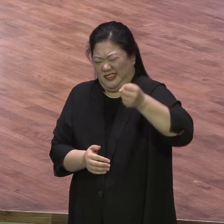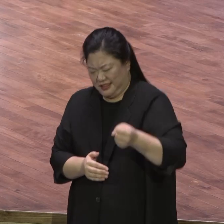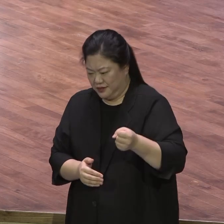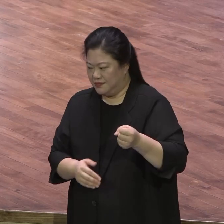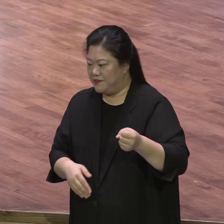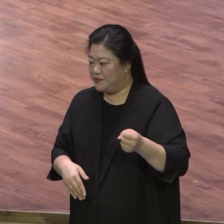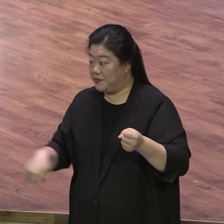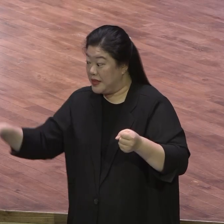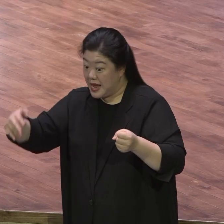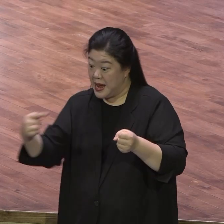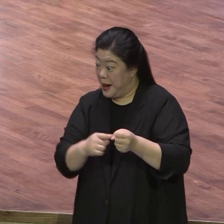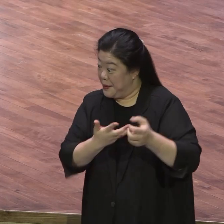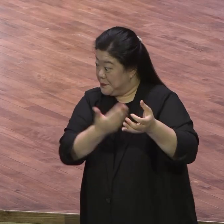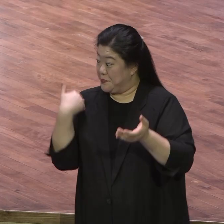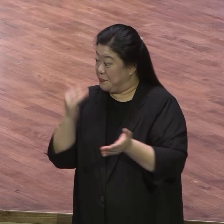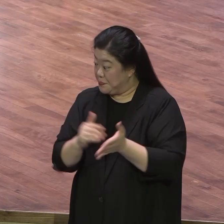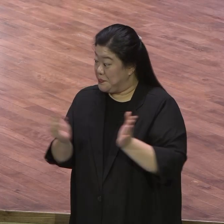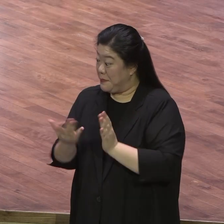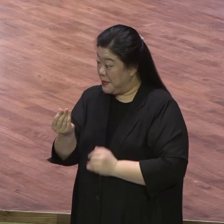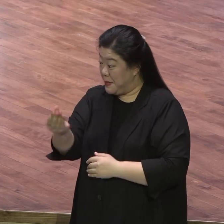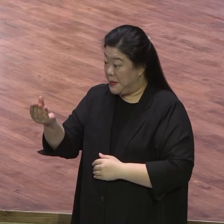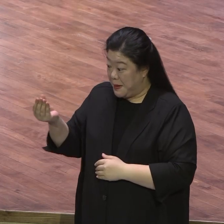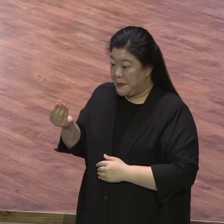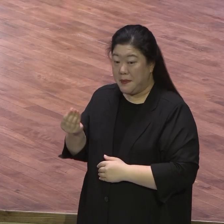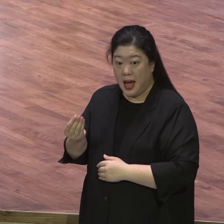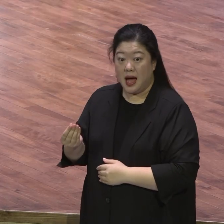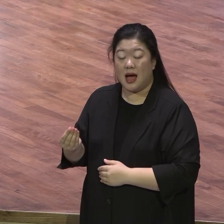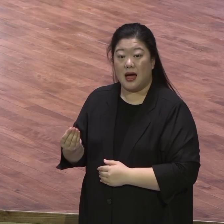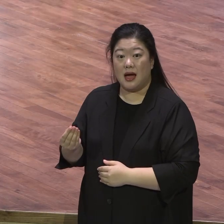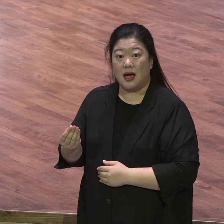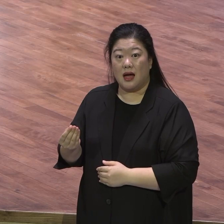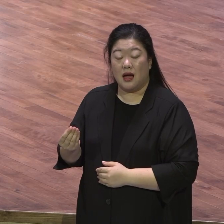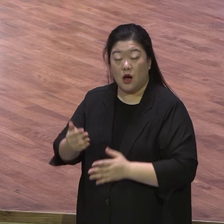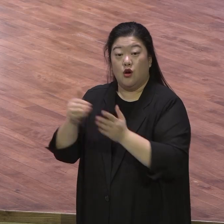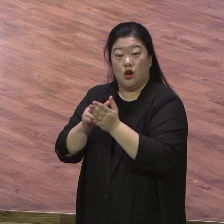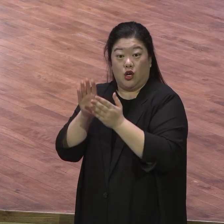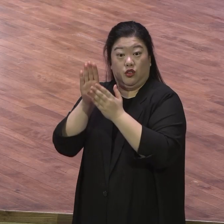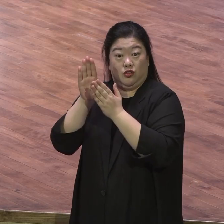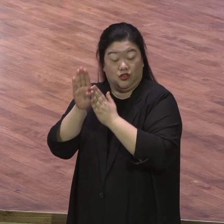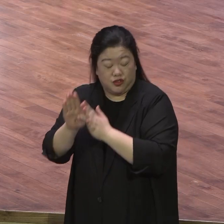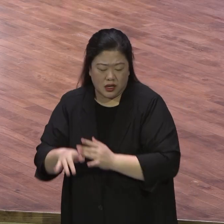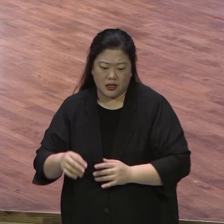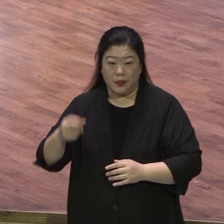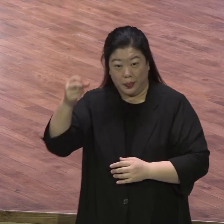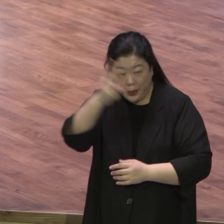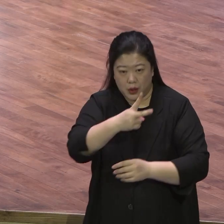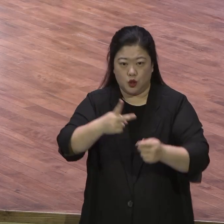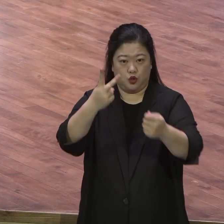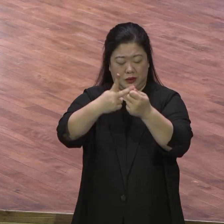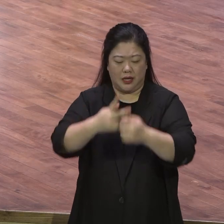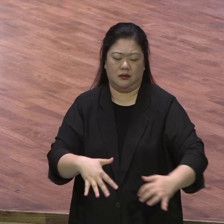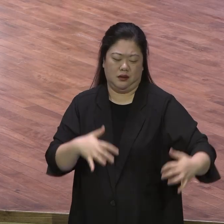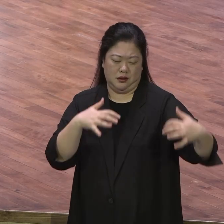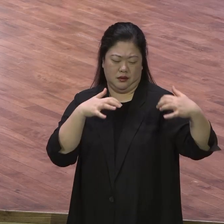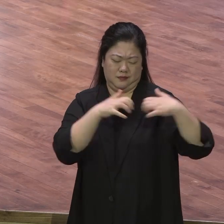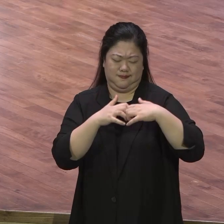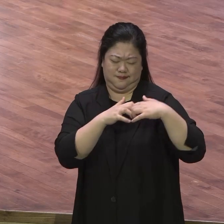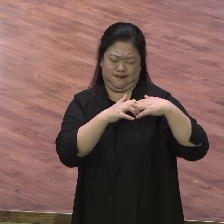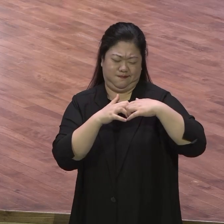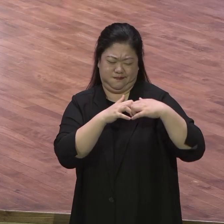그런데 또 이어진 블레셋 전쟁을 전투가 부러졌는데 이전과는